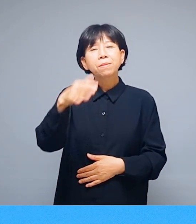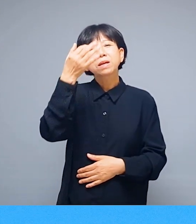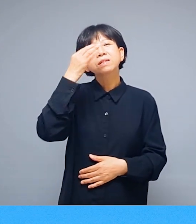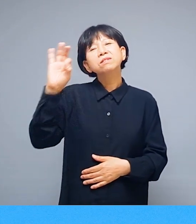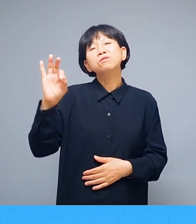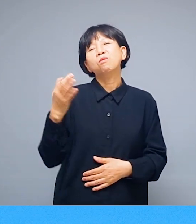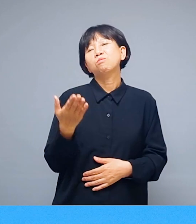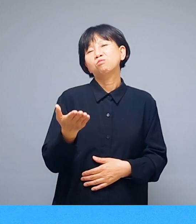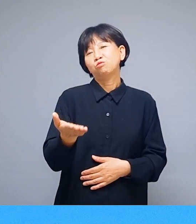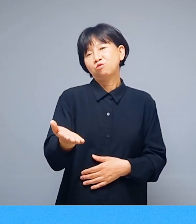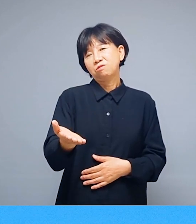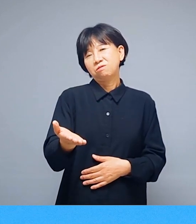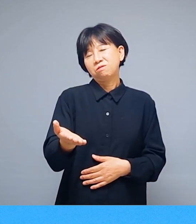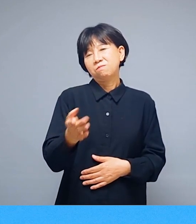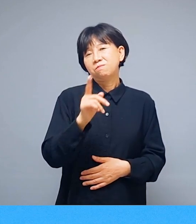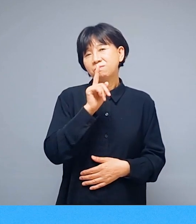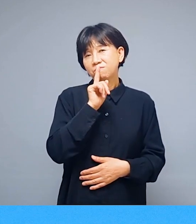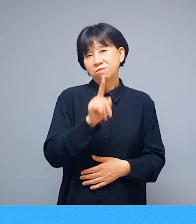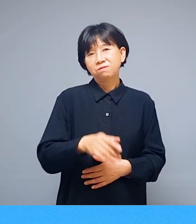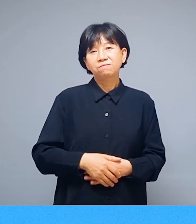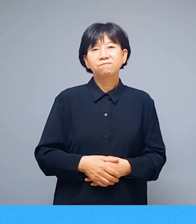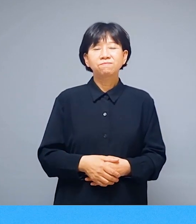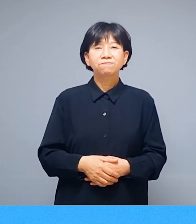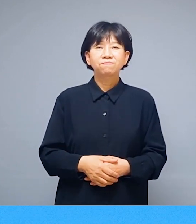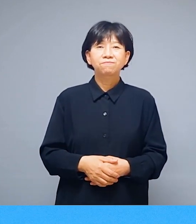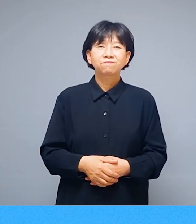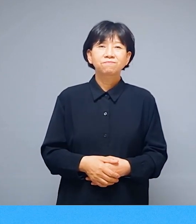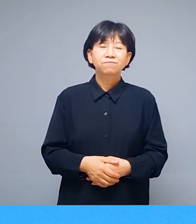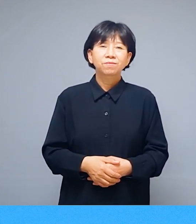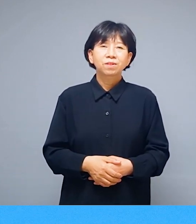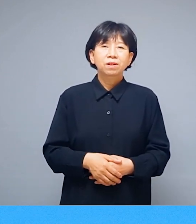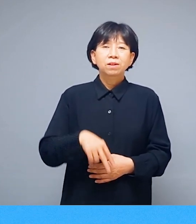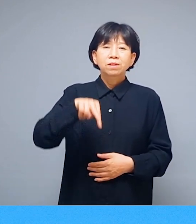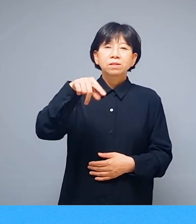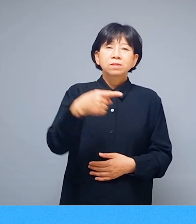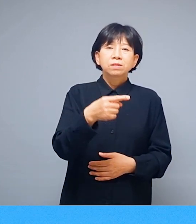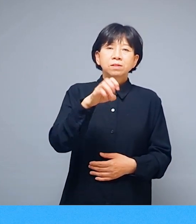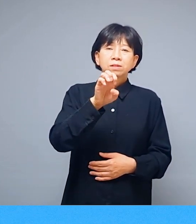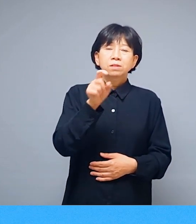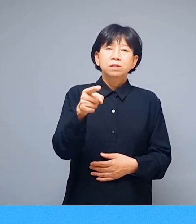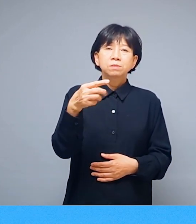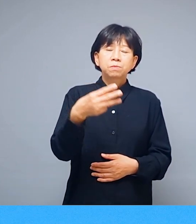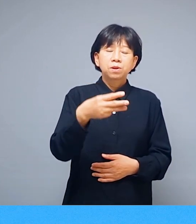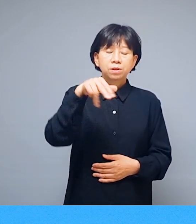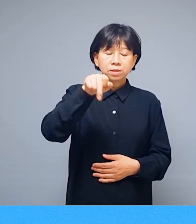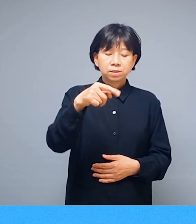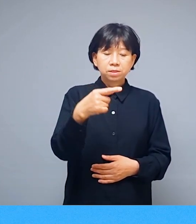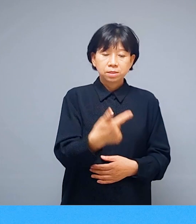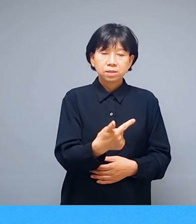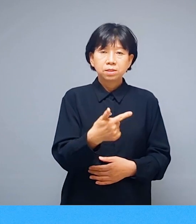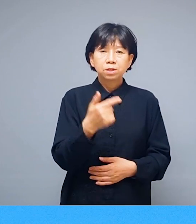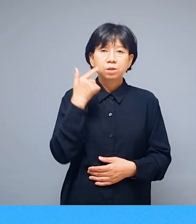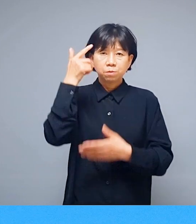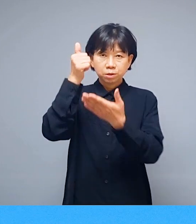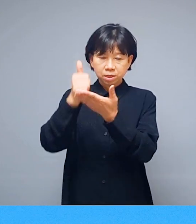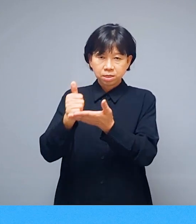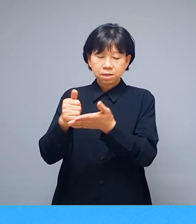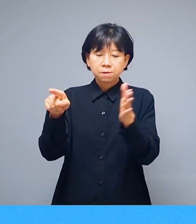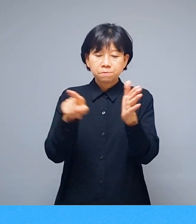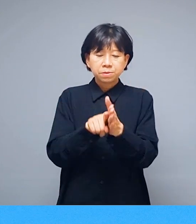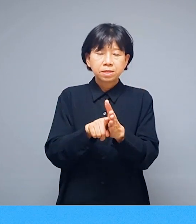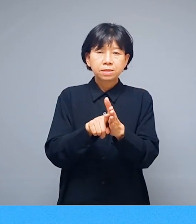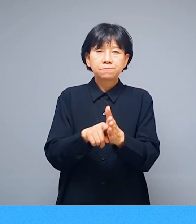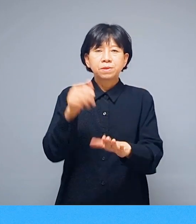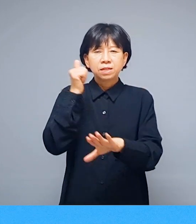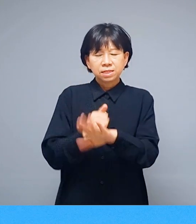인정하시겠다 라는 말씀이죠. 찰스 스펄전 목사님이 말합니다. 믿음을 끝까지 지키는 일보다 더